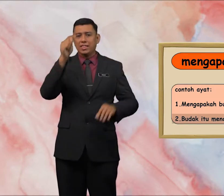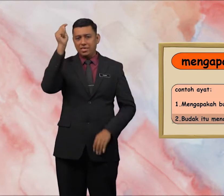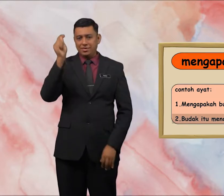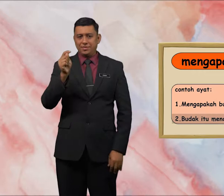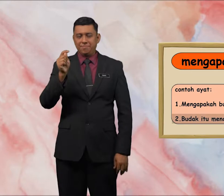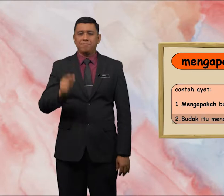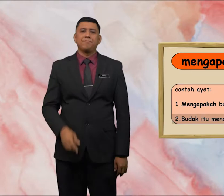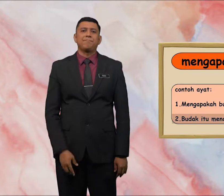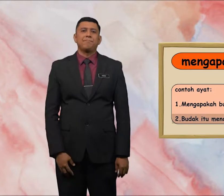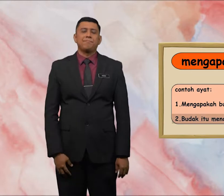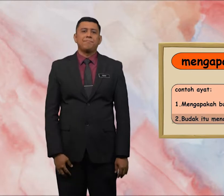tanya.